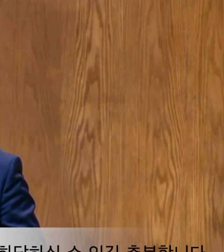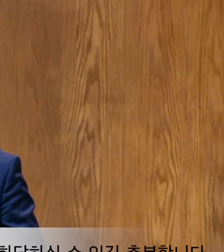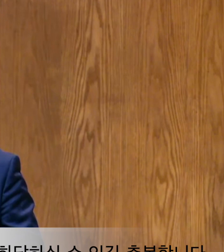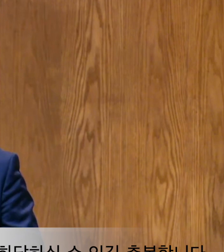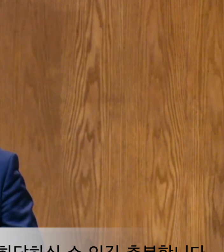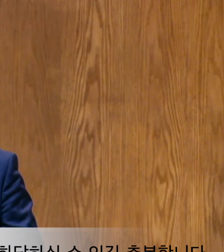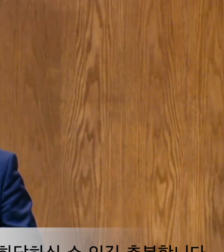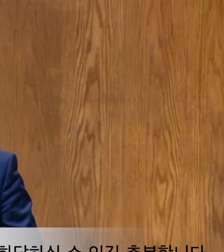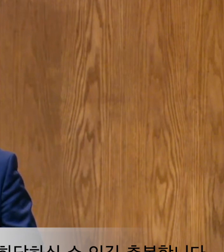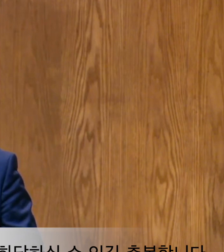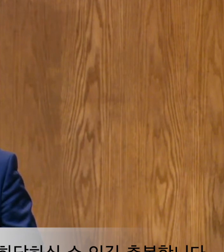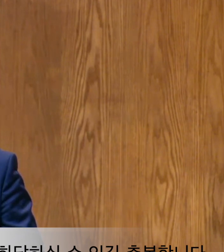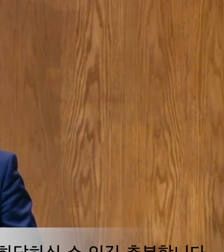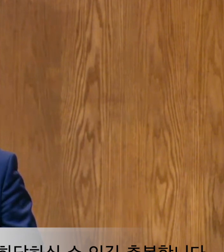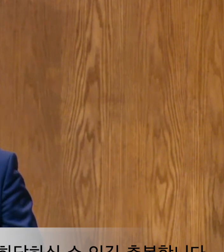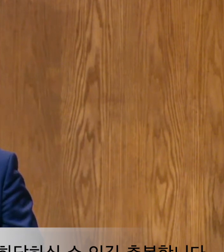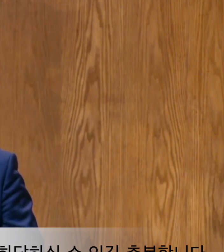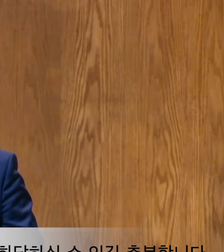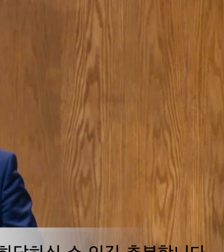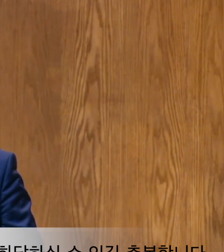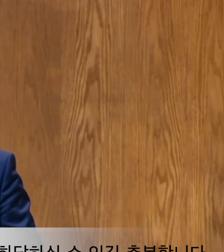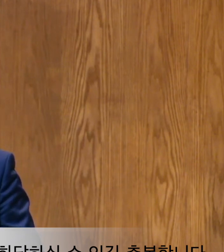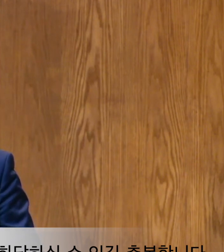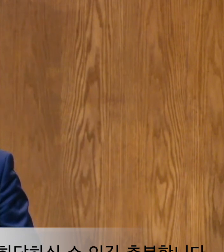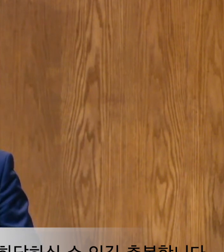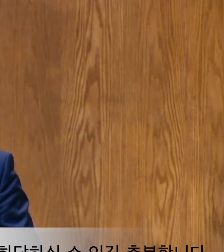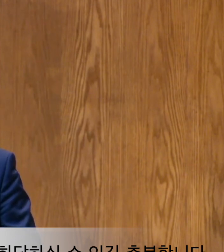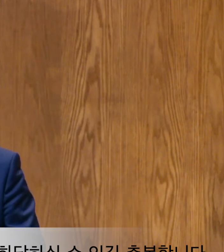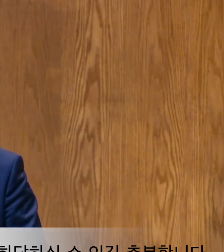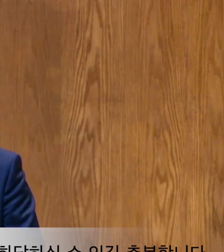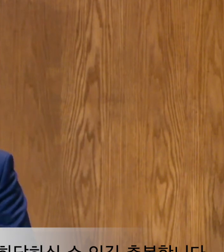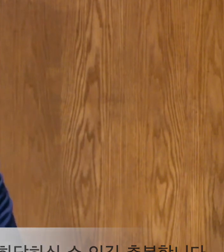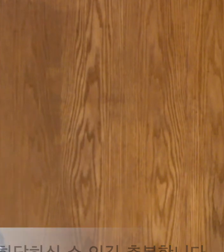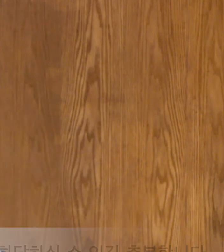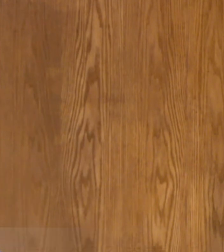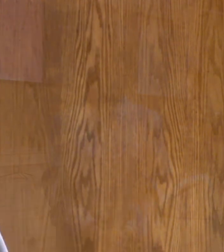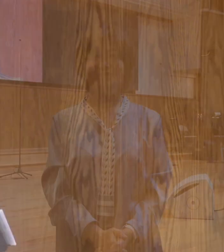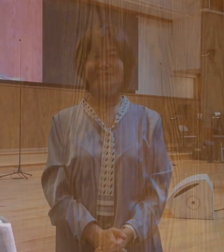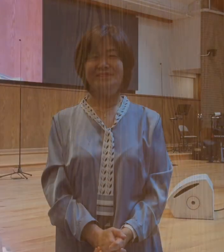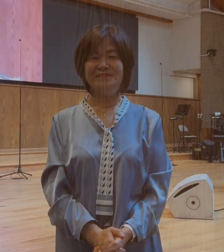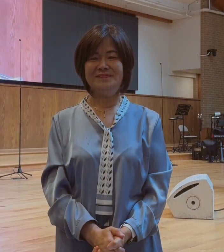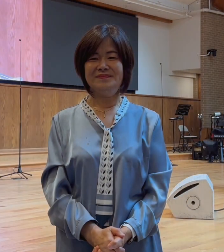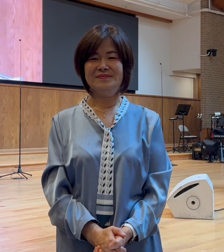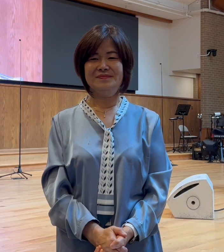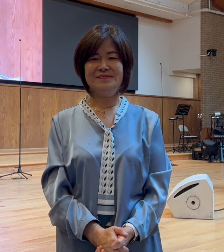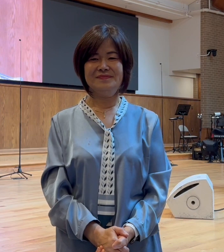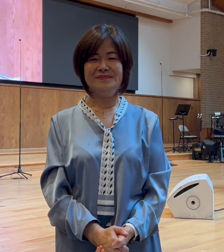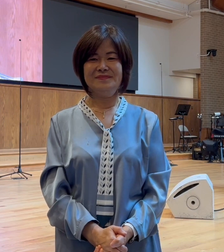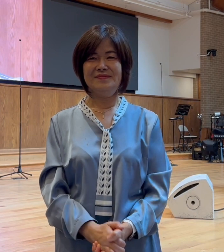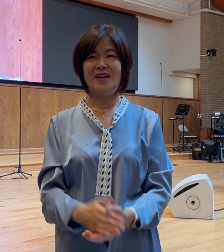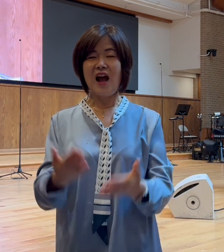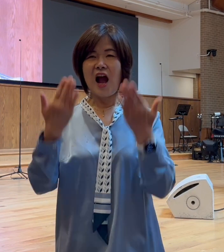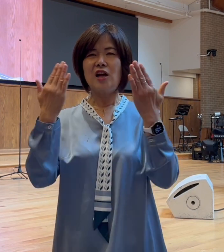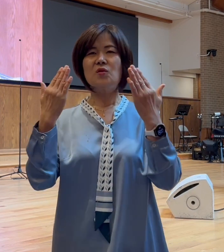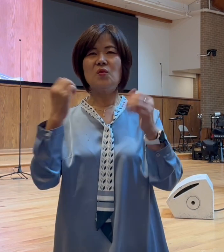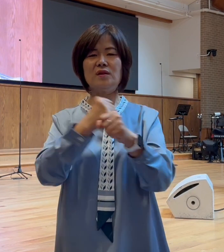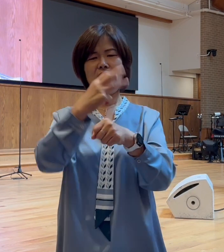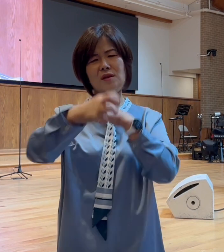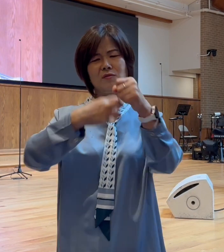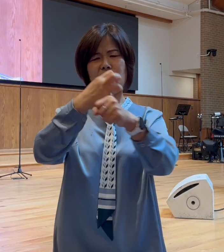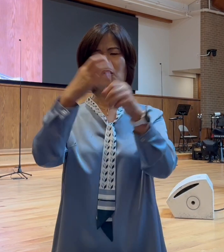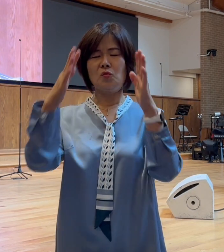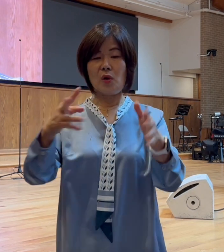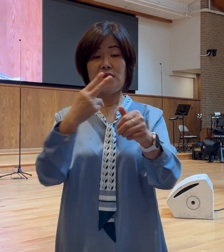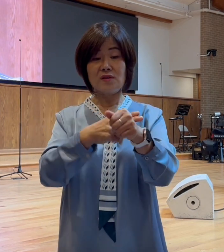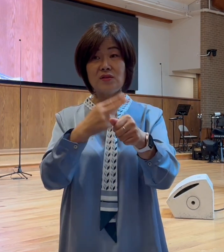말씀에 화답하실 수 있기를 간절히 주님의 이름으로 축복합니다. 우리 큰 박수로 환영하겠습니다. 신학교에서 한 30년